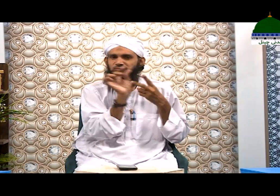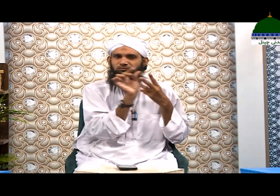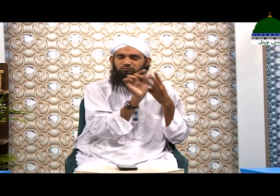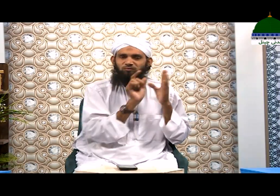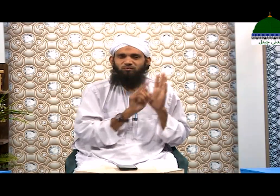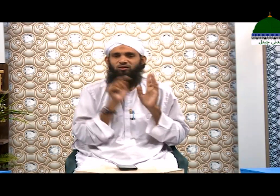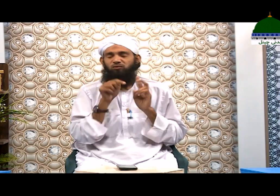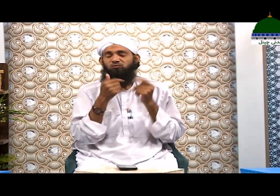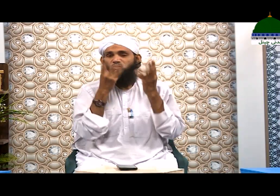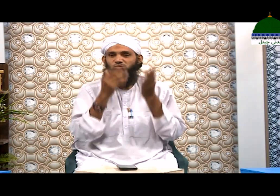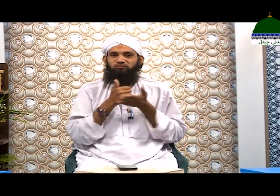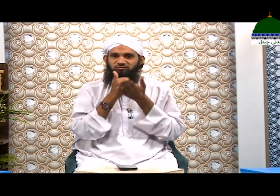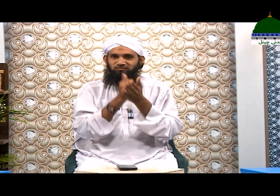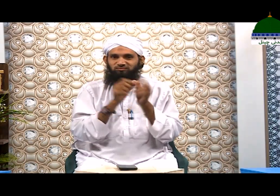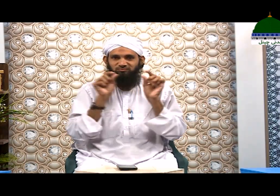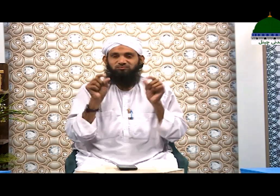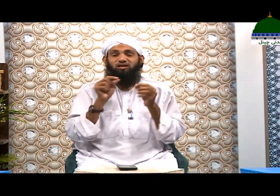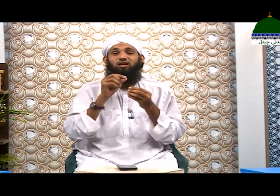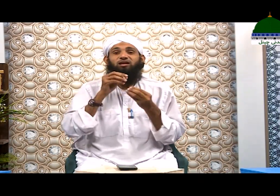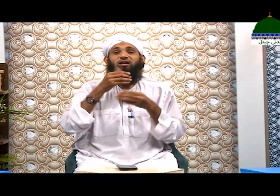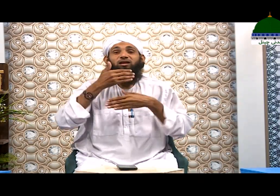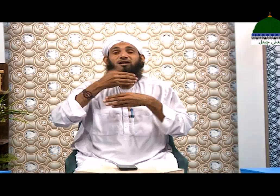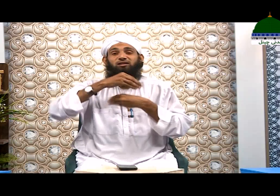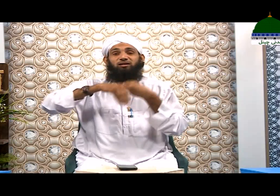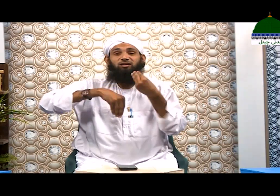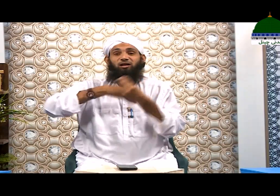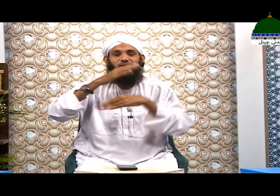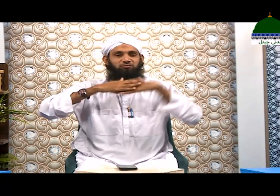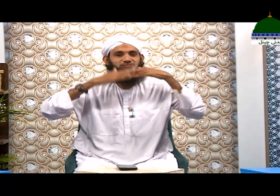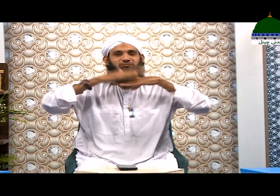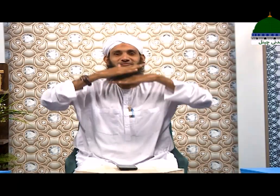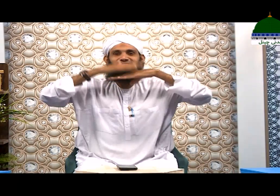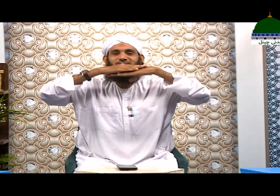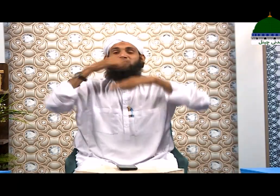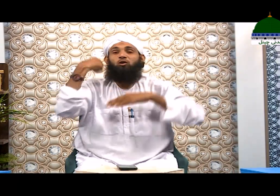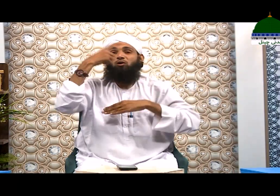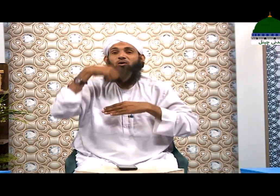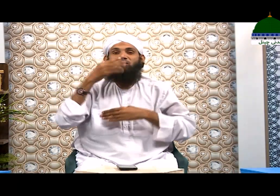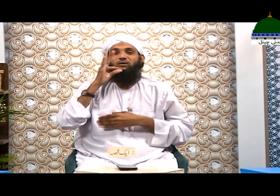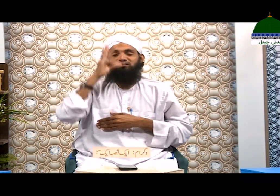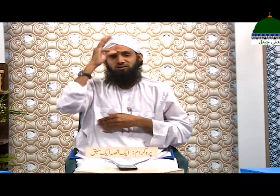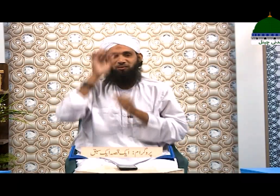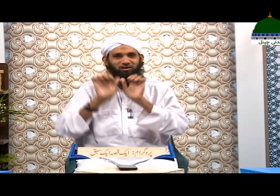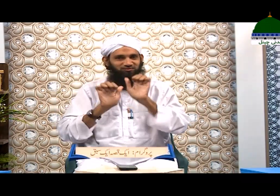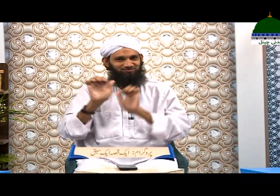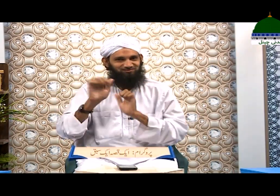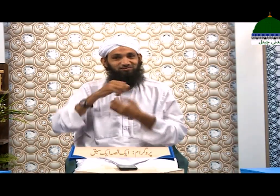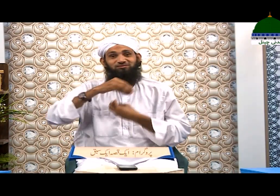معمار کعبہ یعنی کعبہ معظمہ تعمیر کرنے والے اور بانی مکۃ المکرمہ ہیں۔ حضرت ابراہیم علیہ السلام